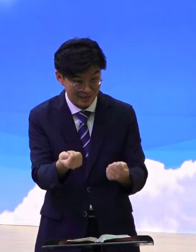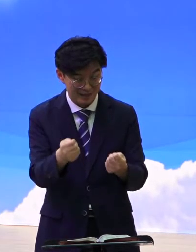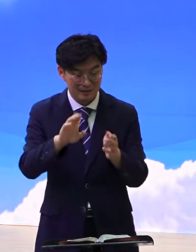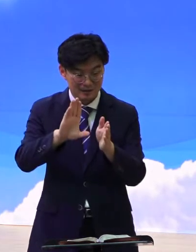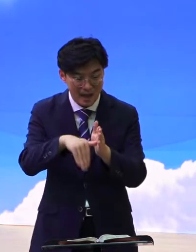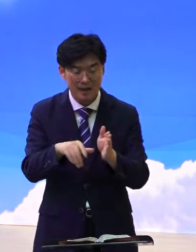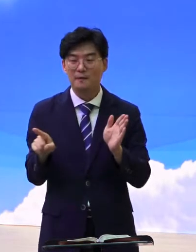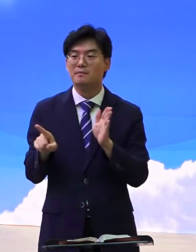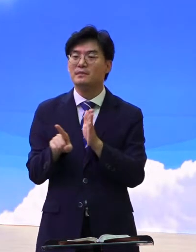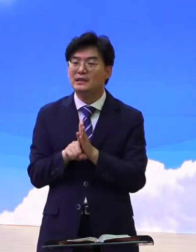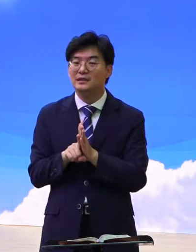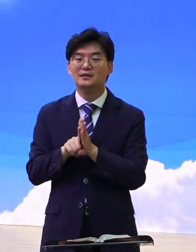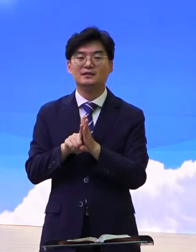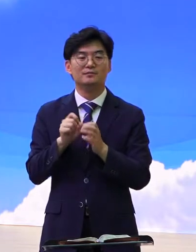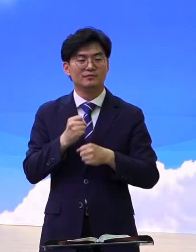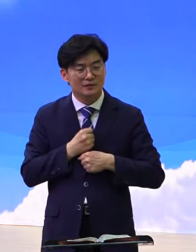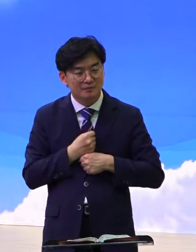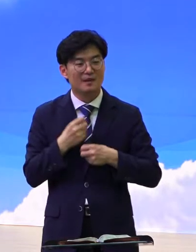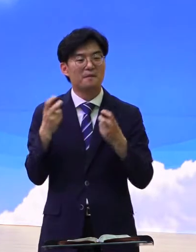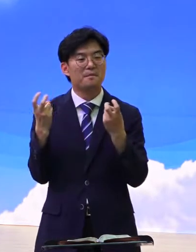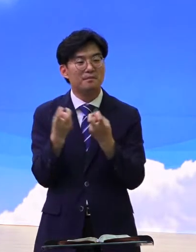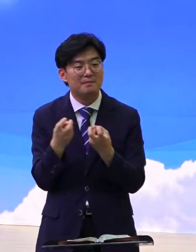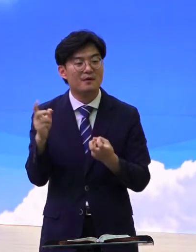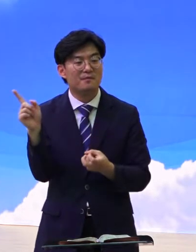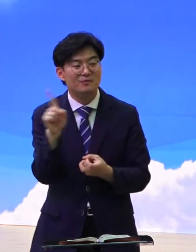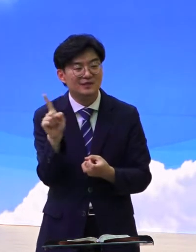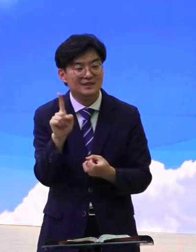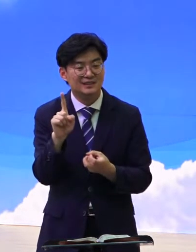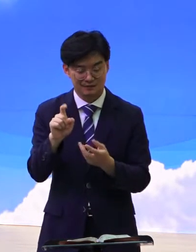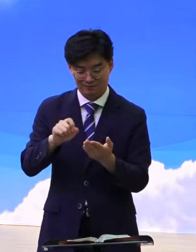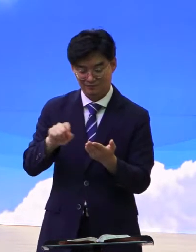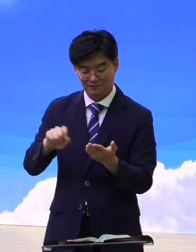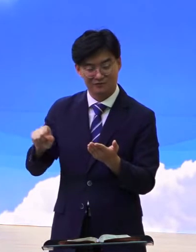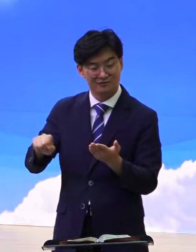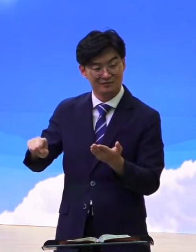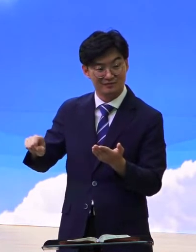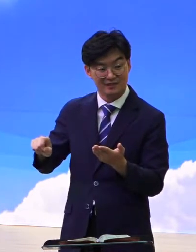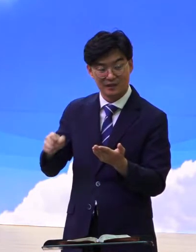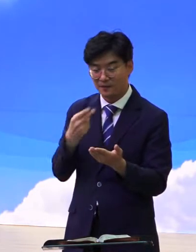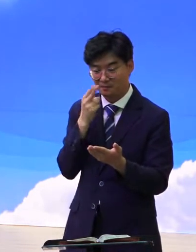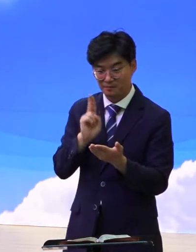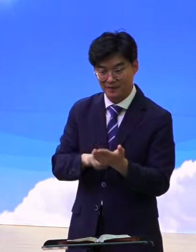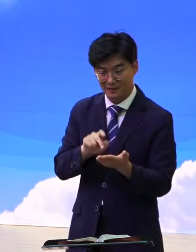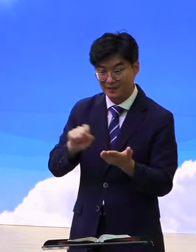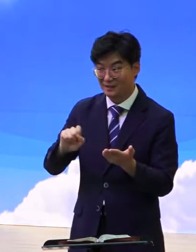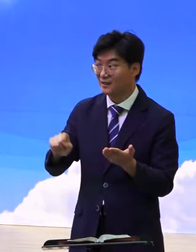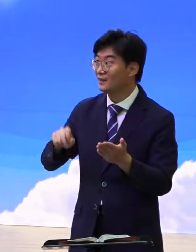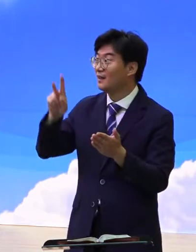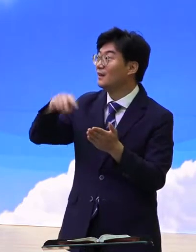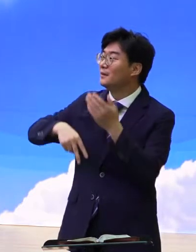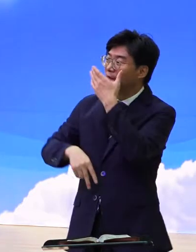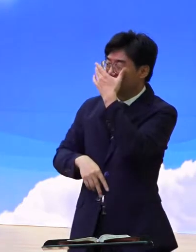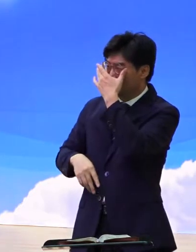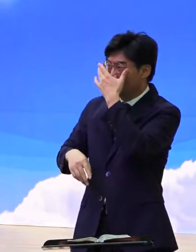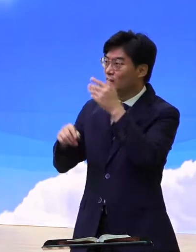1장 7절부터 9절까지 말씀인데, 여러분 자막을 보시면서 한번 다시 같이